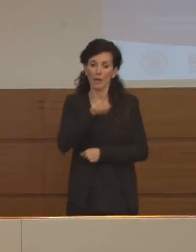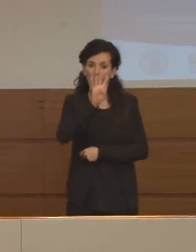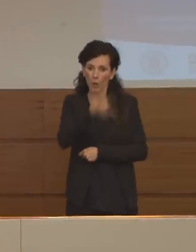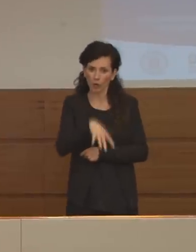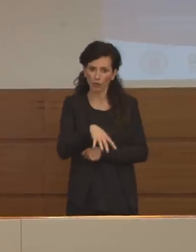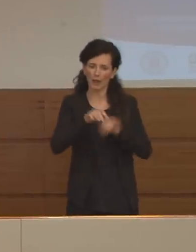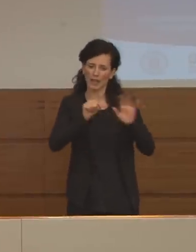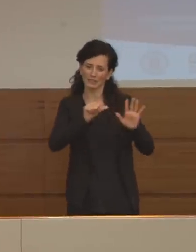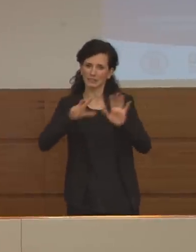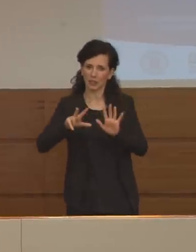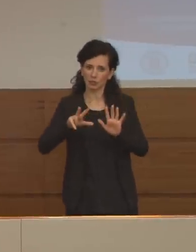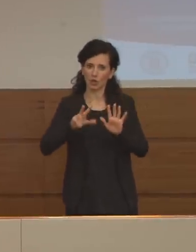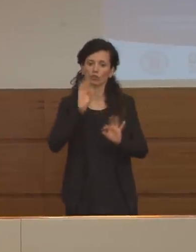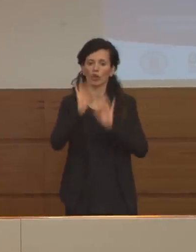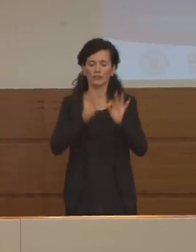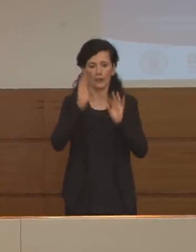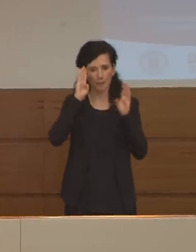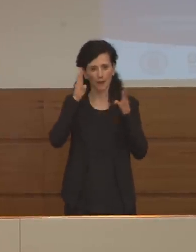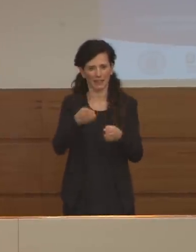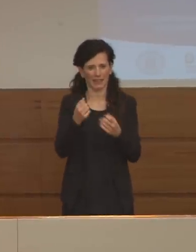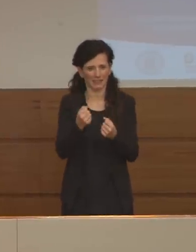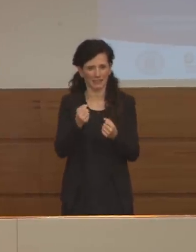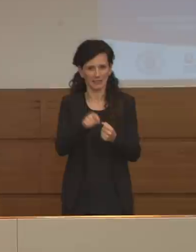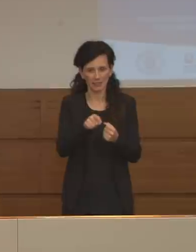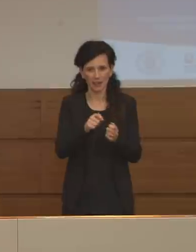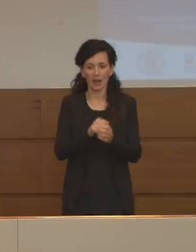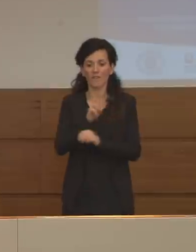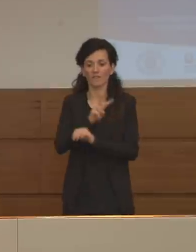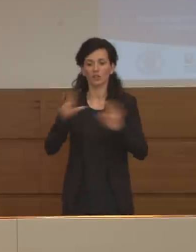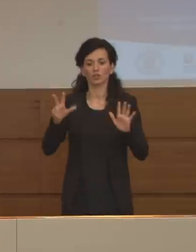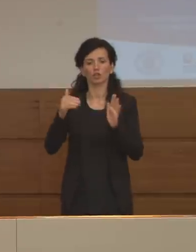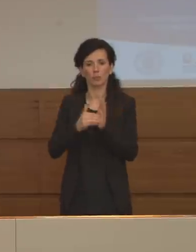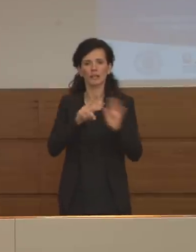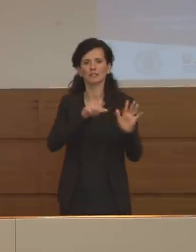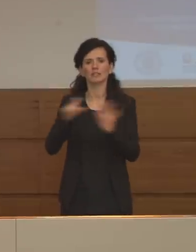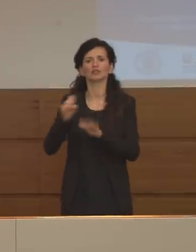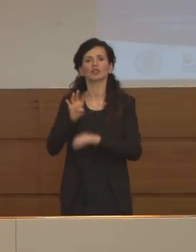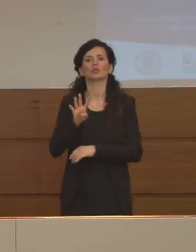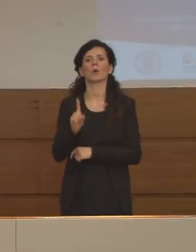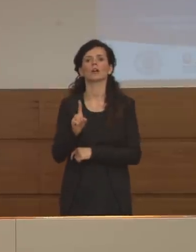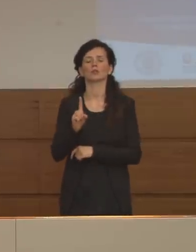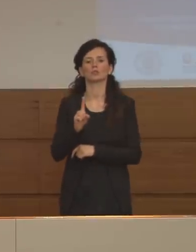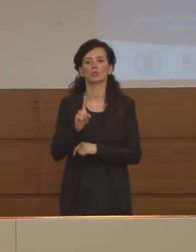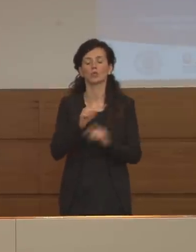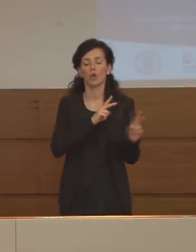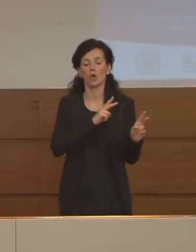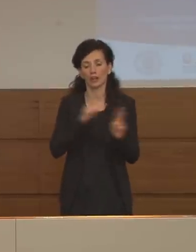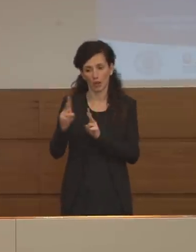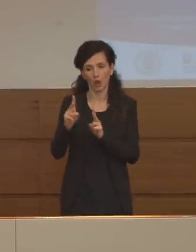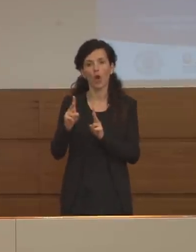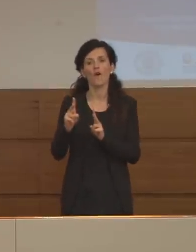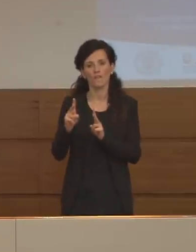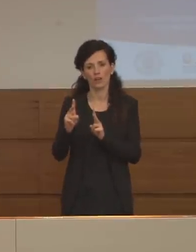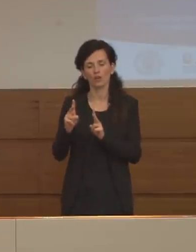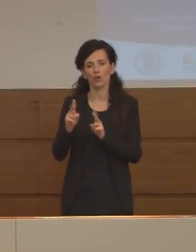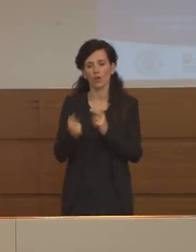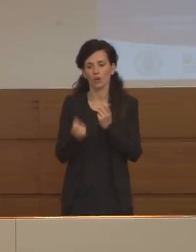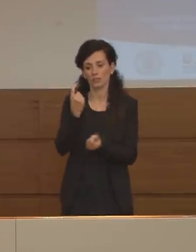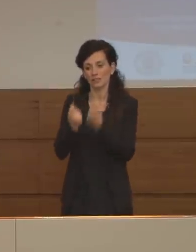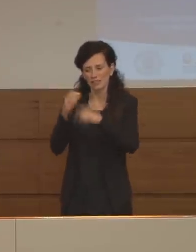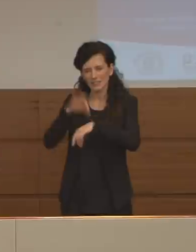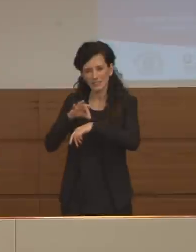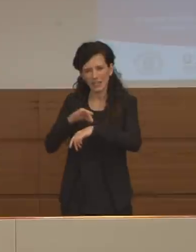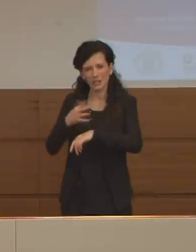4.068 sono in terapia intensiva 28.700 41 sono ricoverati con sintomi